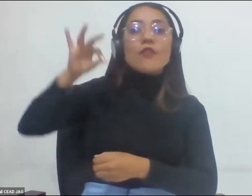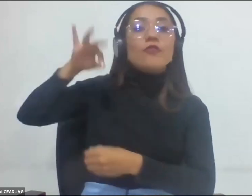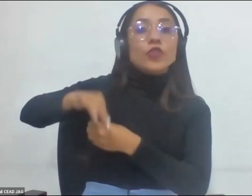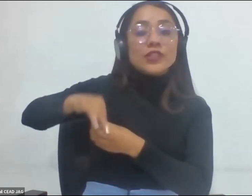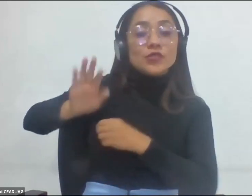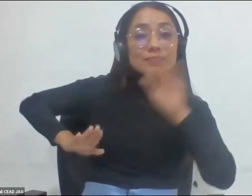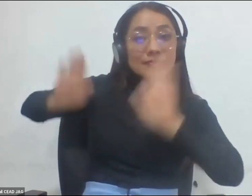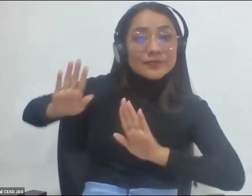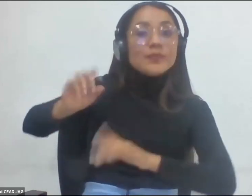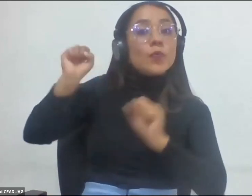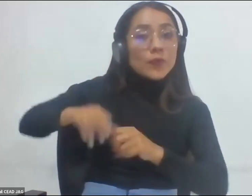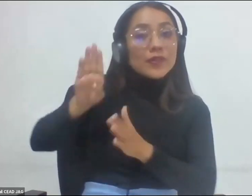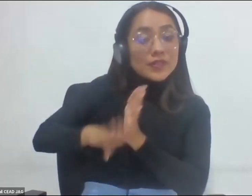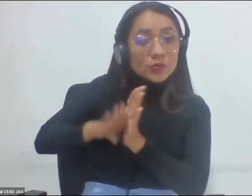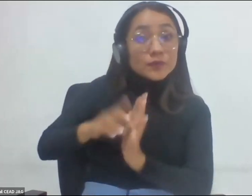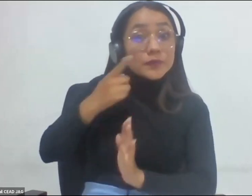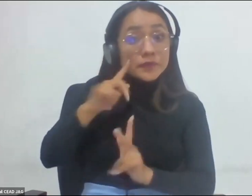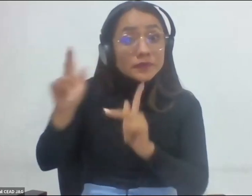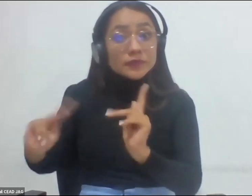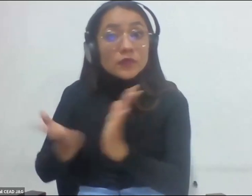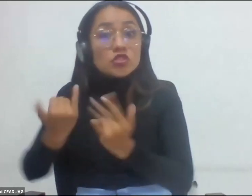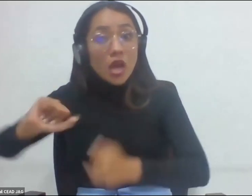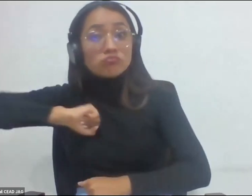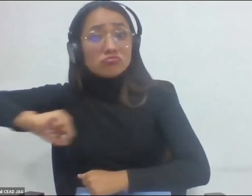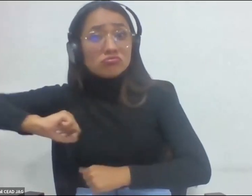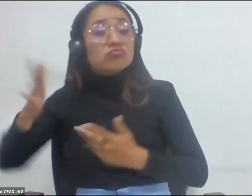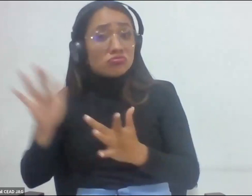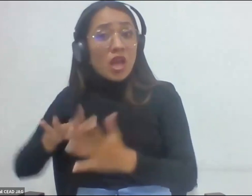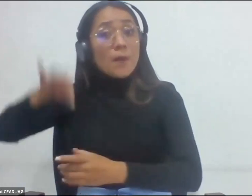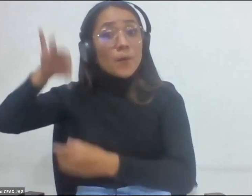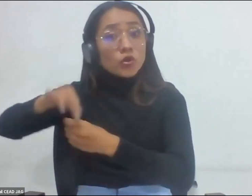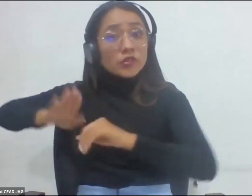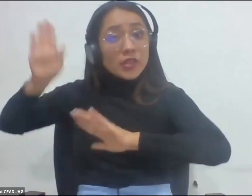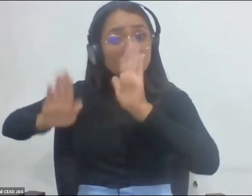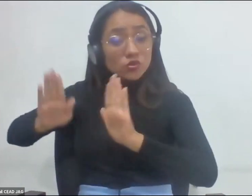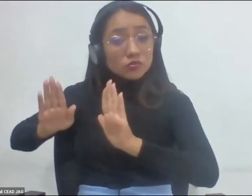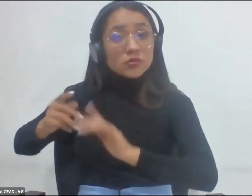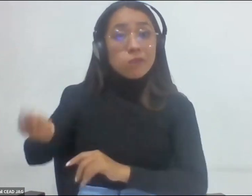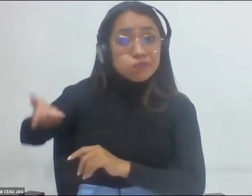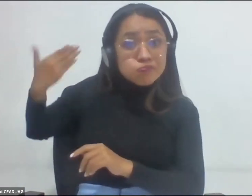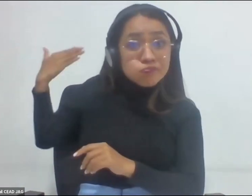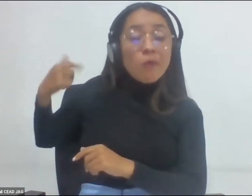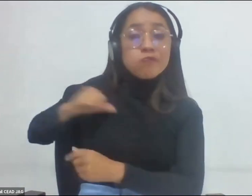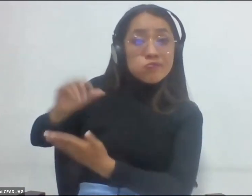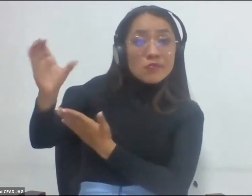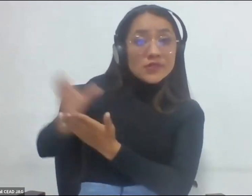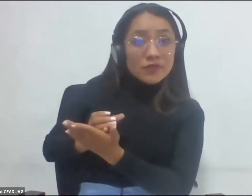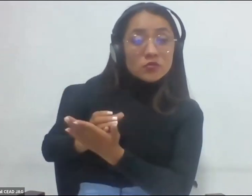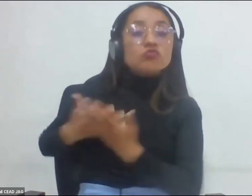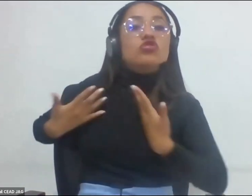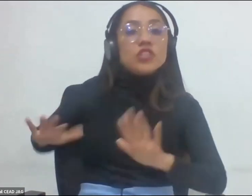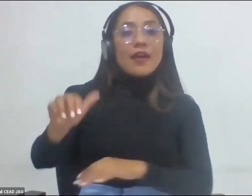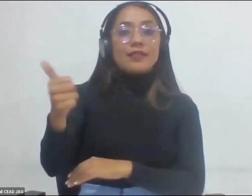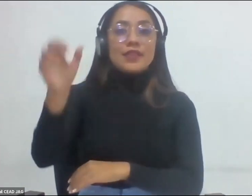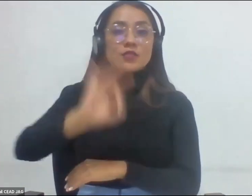si el estudiante ejerció su derecho al sufragio es decir voto en las elecciones y tiene certificado ya tiene el 10%